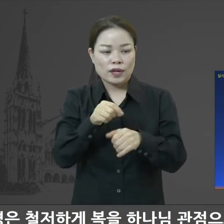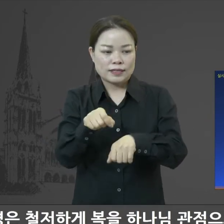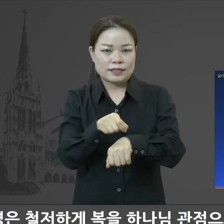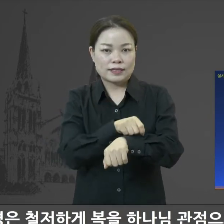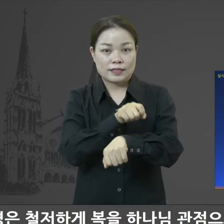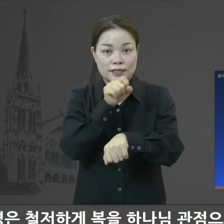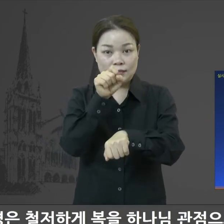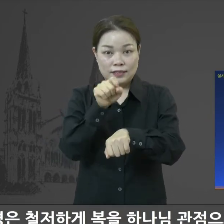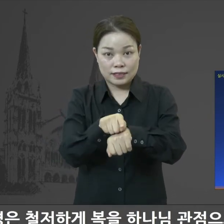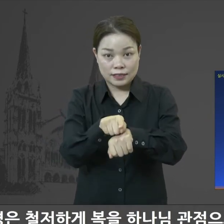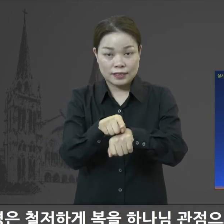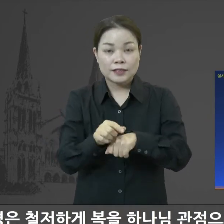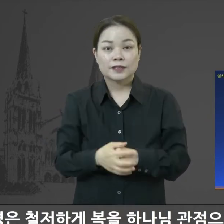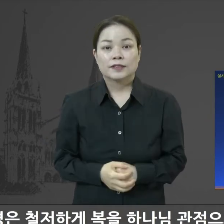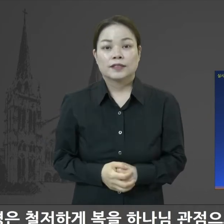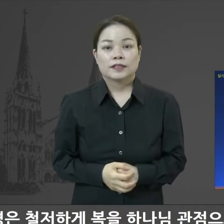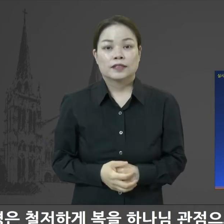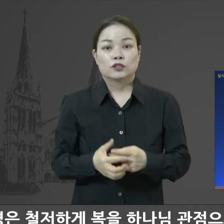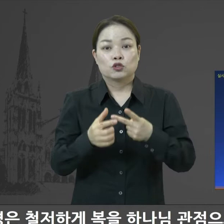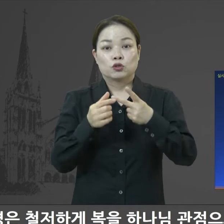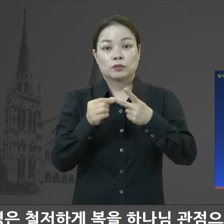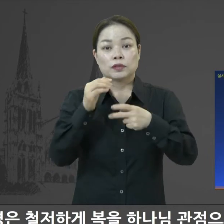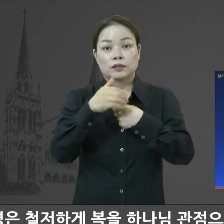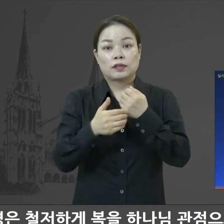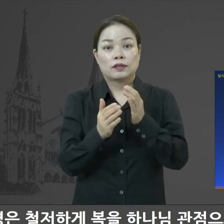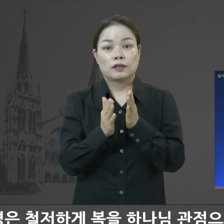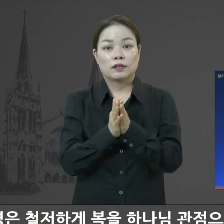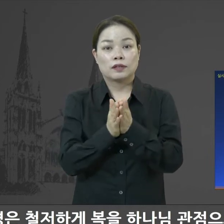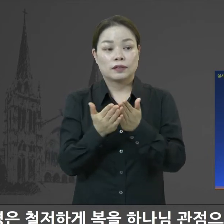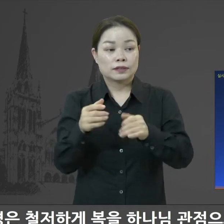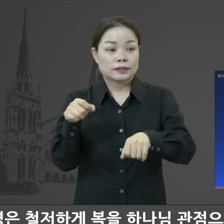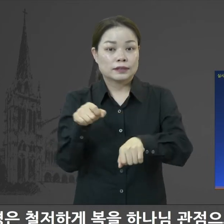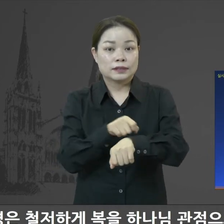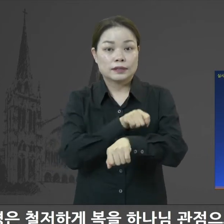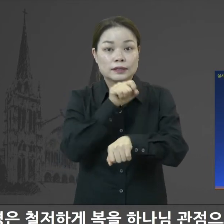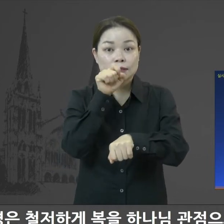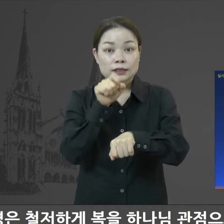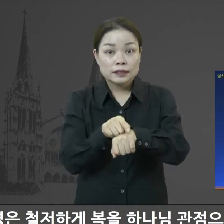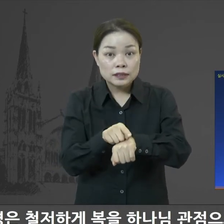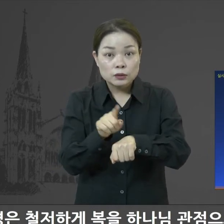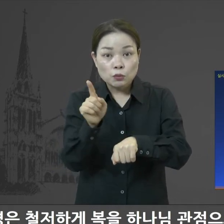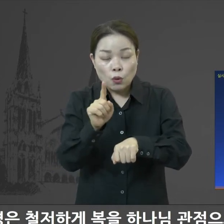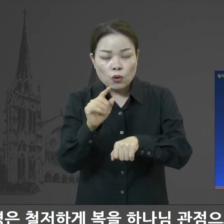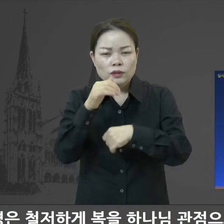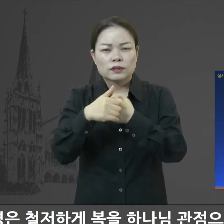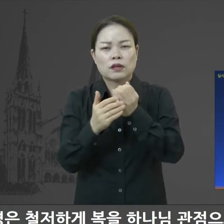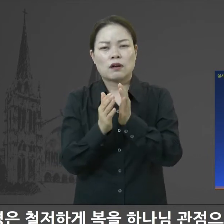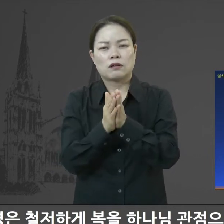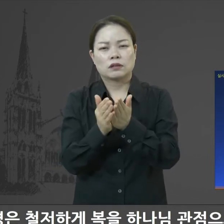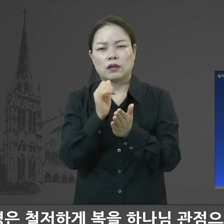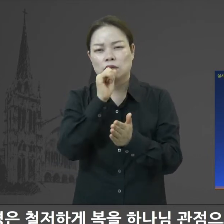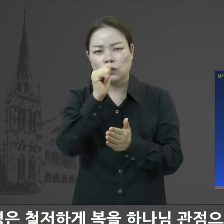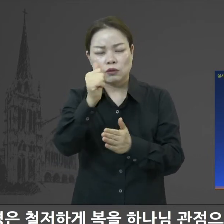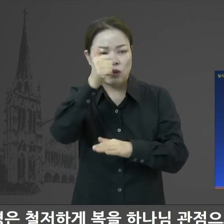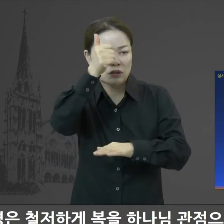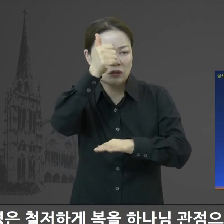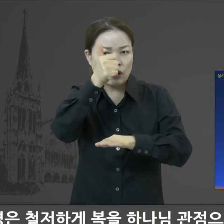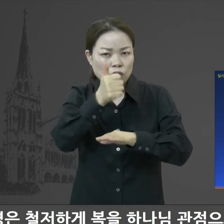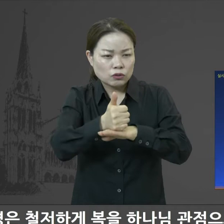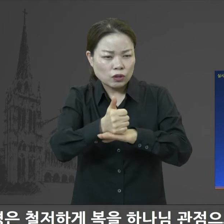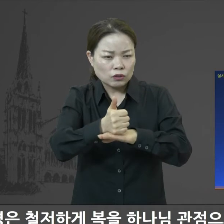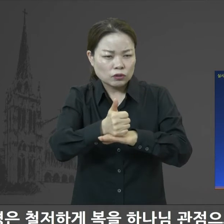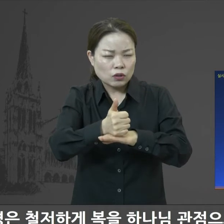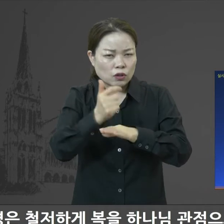특징입니다. 두 번째 성경이 말하는 복의 특징이 나오는데요, 그것은 성경은 결코 결과 중심으로 그